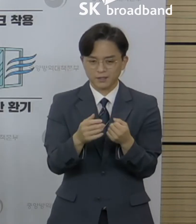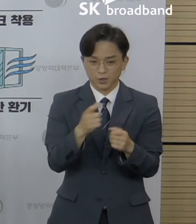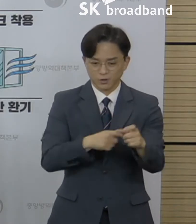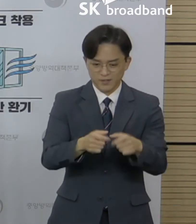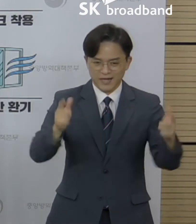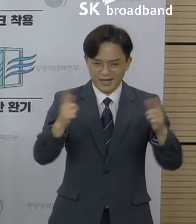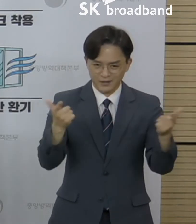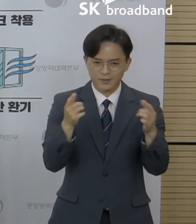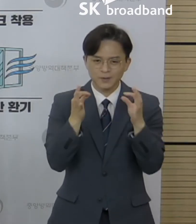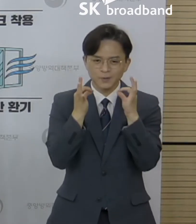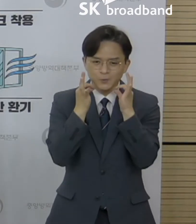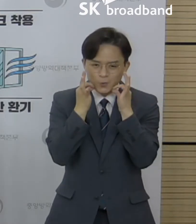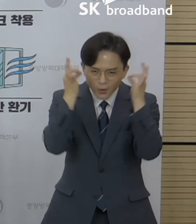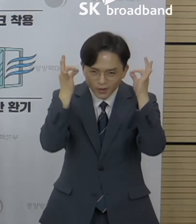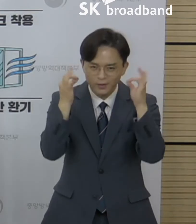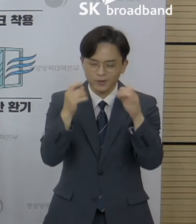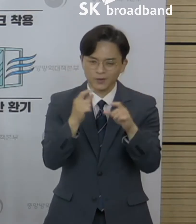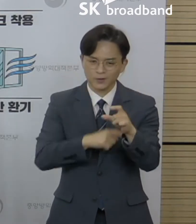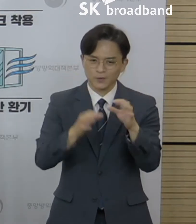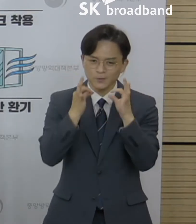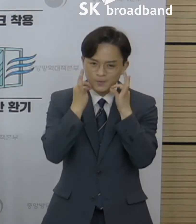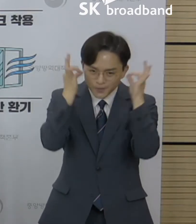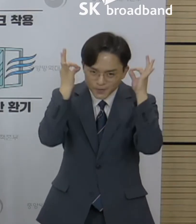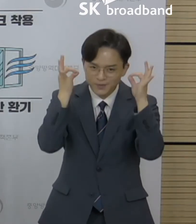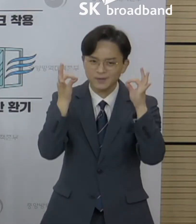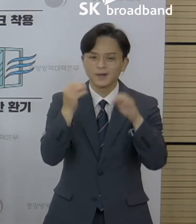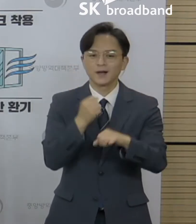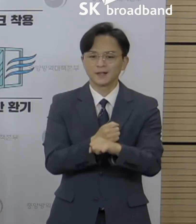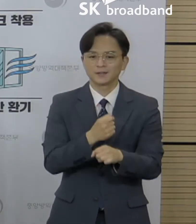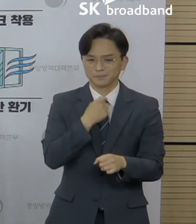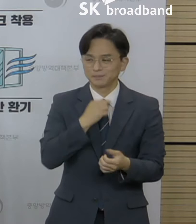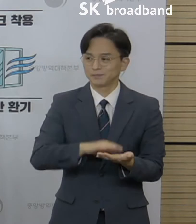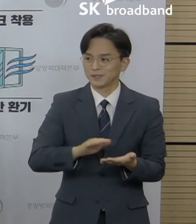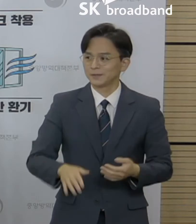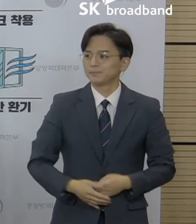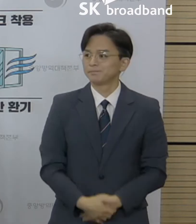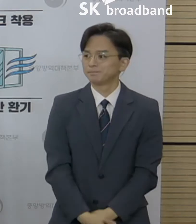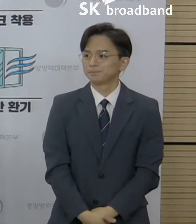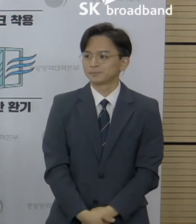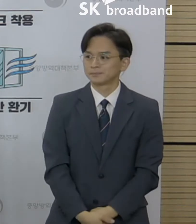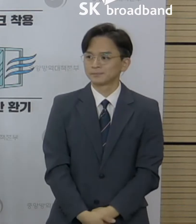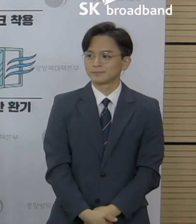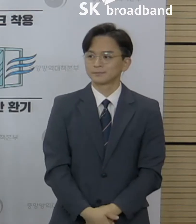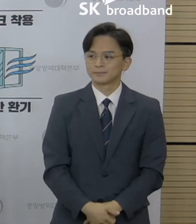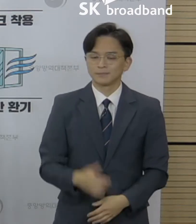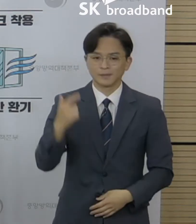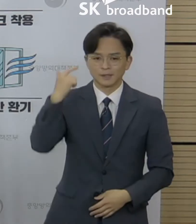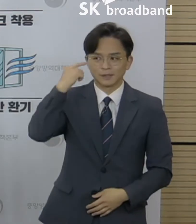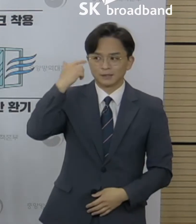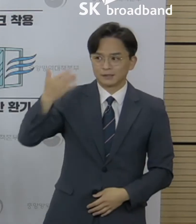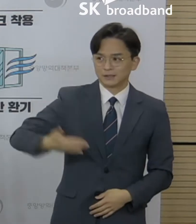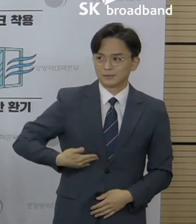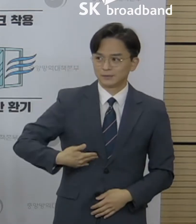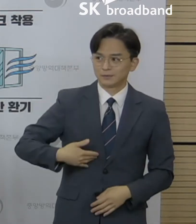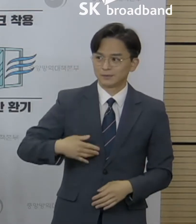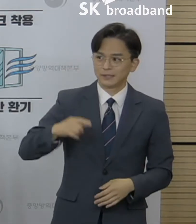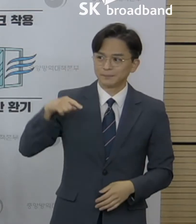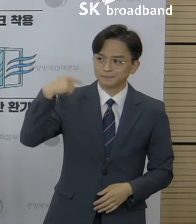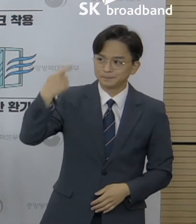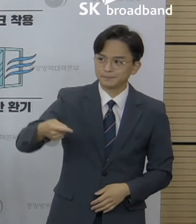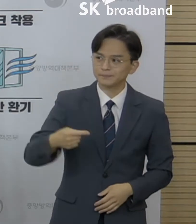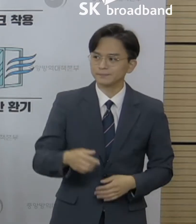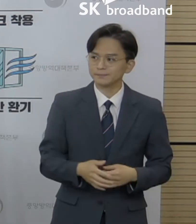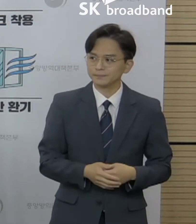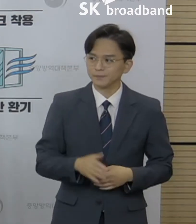네, 다음 질문입니다. 최근 들어서 해외 유입 확진자도 꾸준히 증가하는 흐름을 보이고